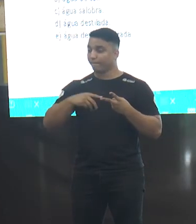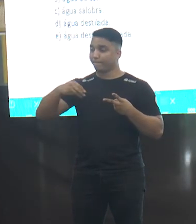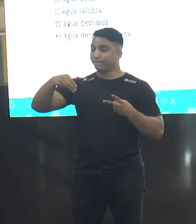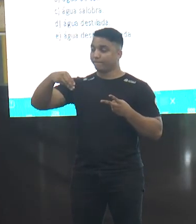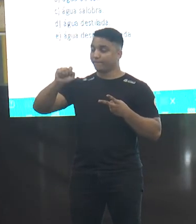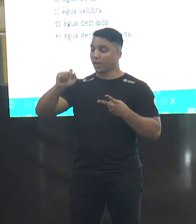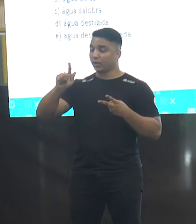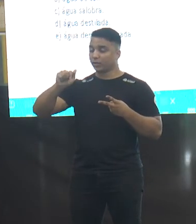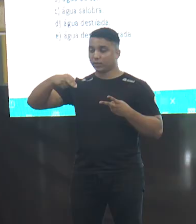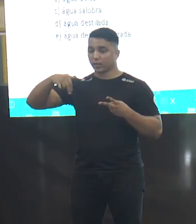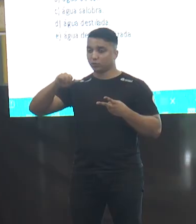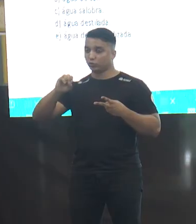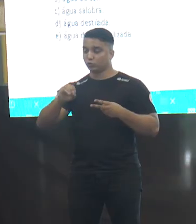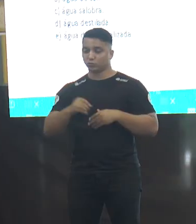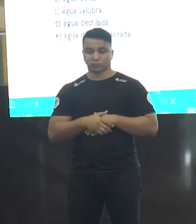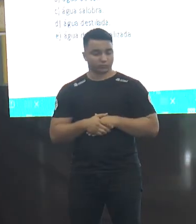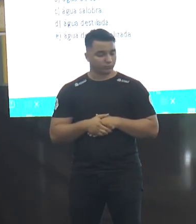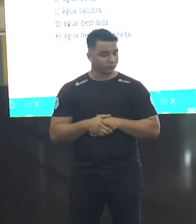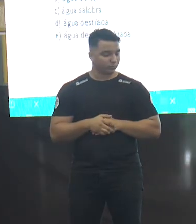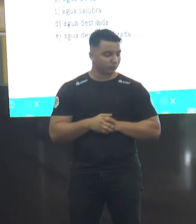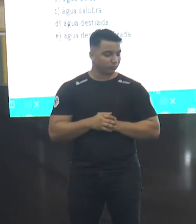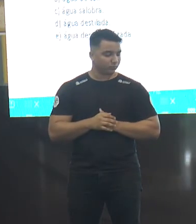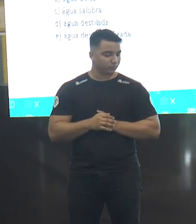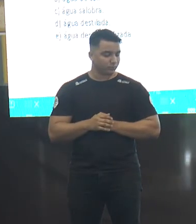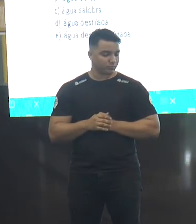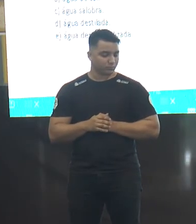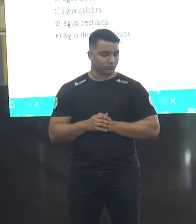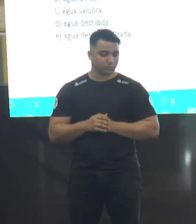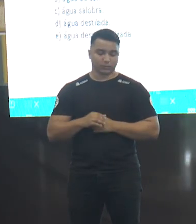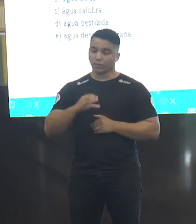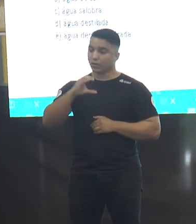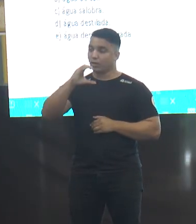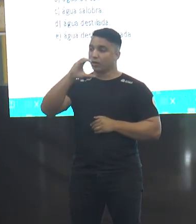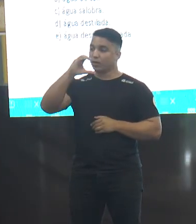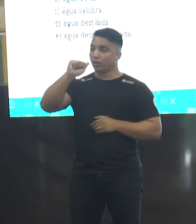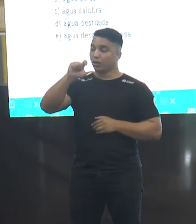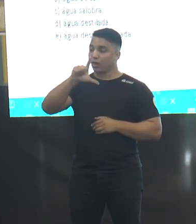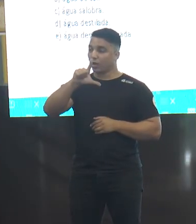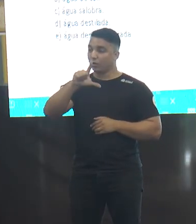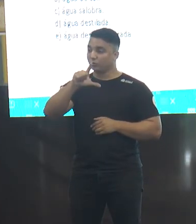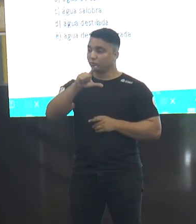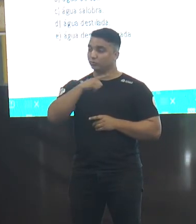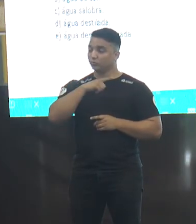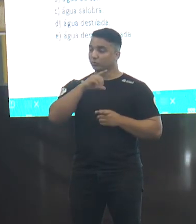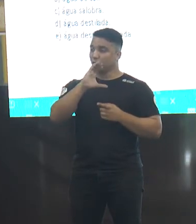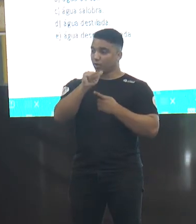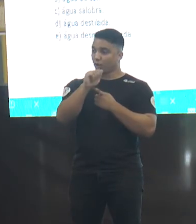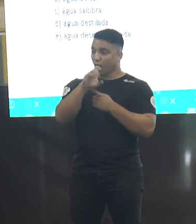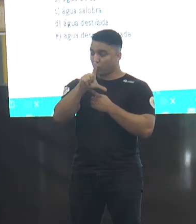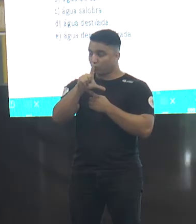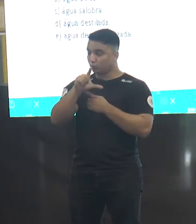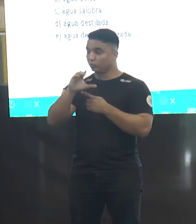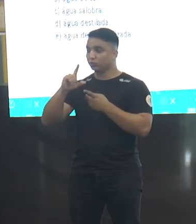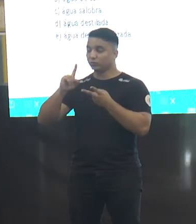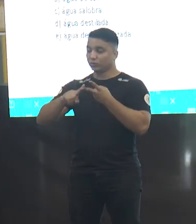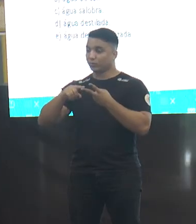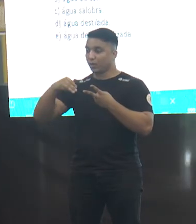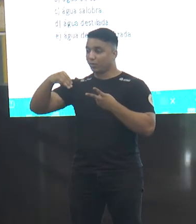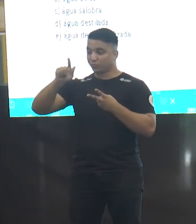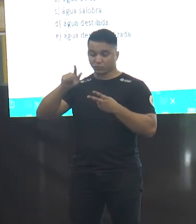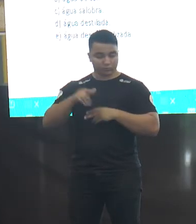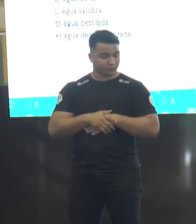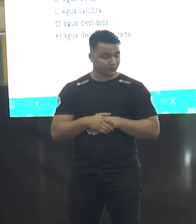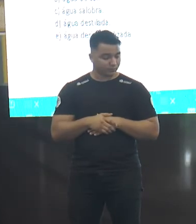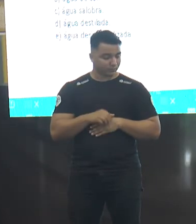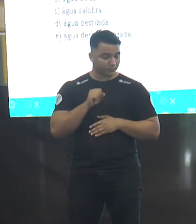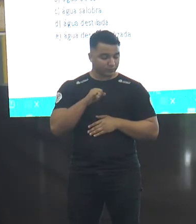magnésio, tá certo? Quem tiver com a apostila seria legal colocar. A água dura é a que tem cálcio e magnésio. E se tem